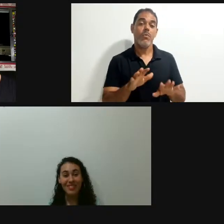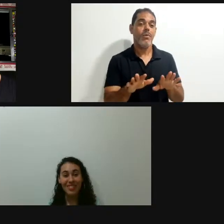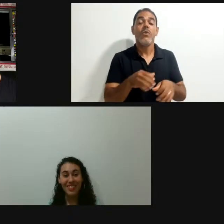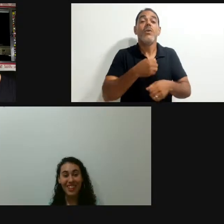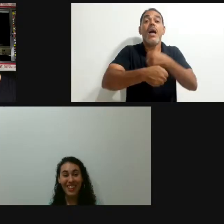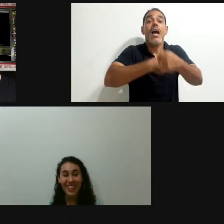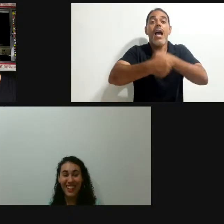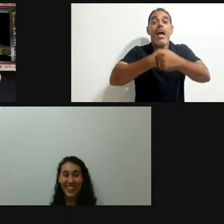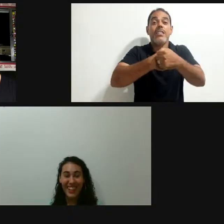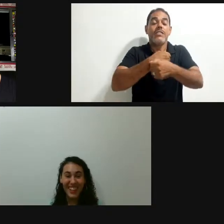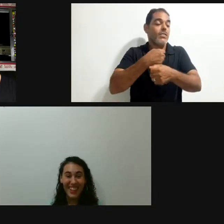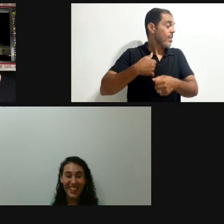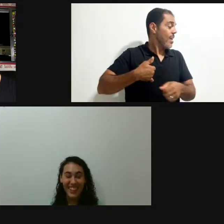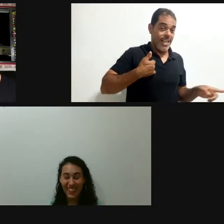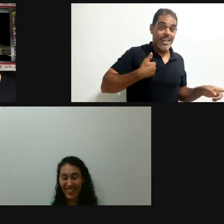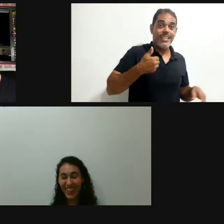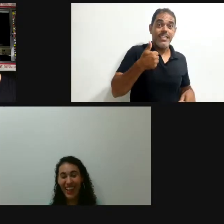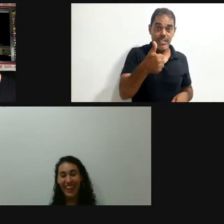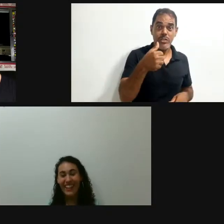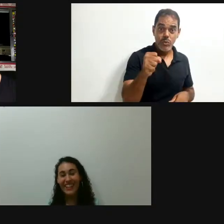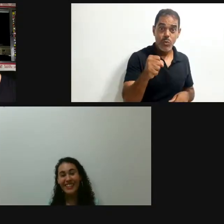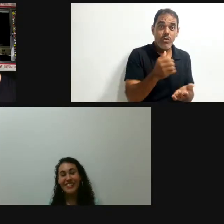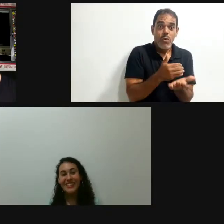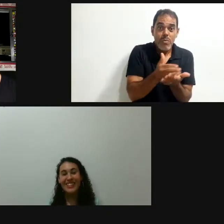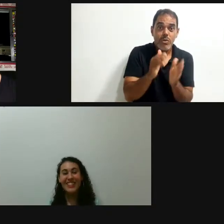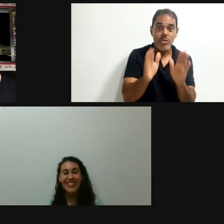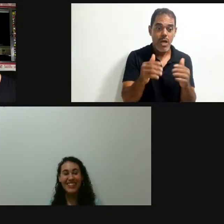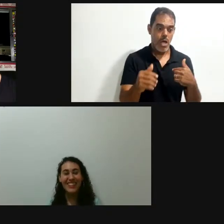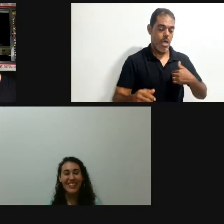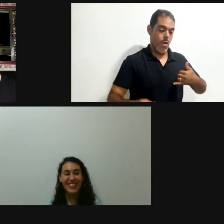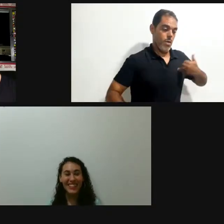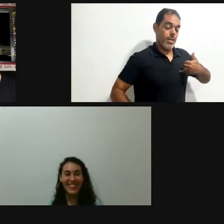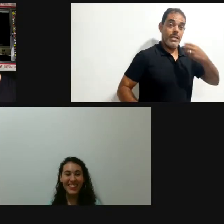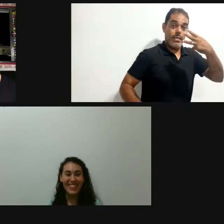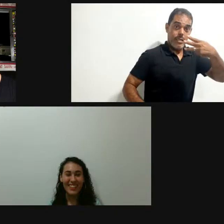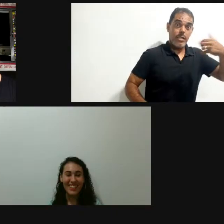31, tô na luta aqui também.